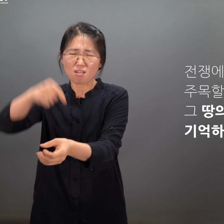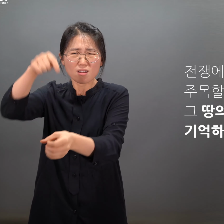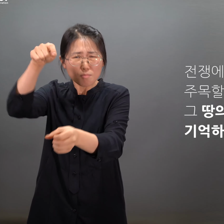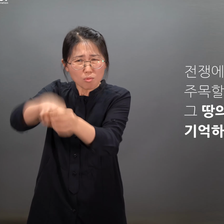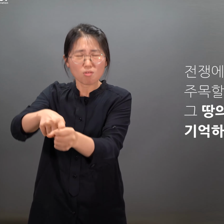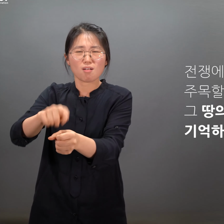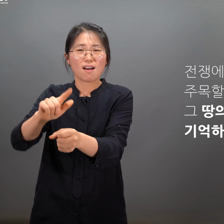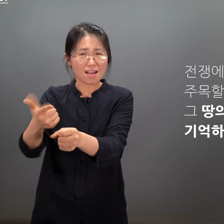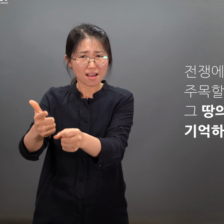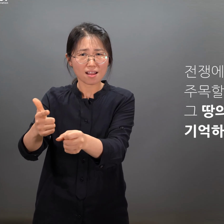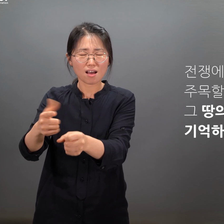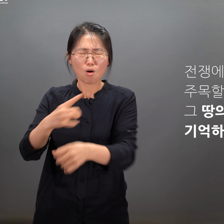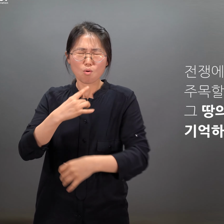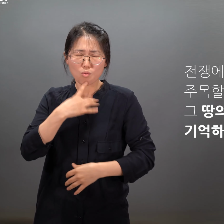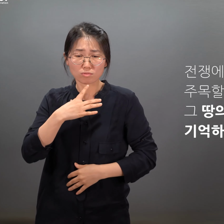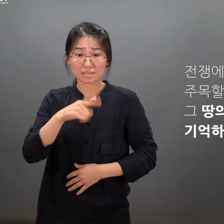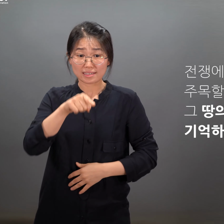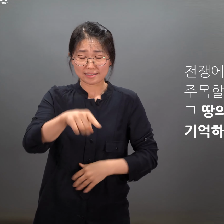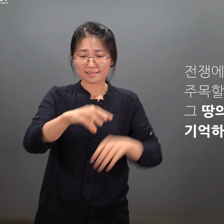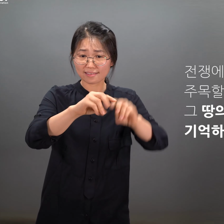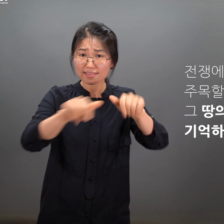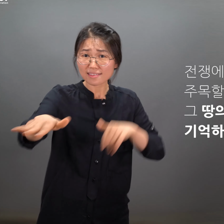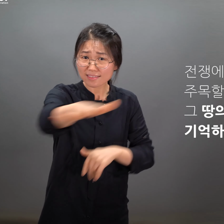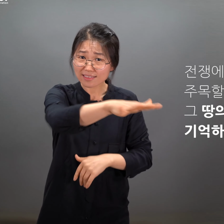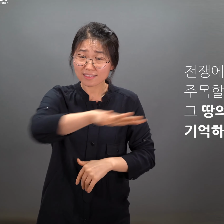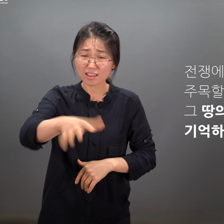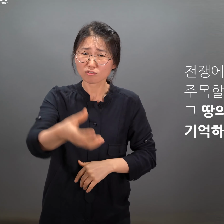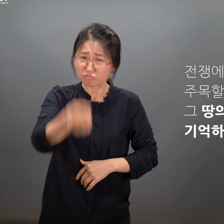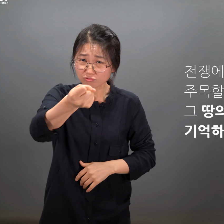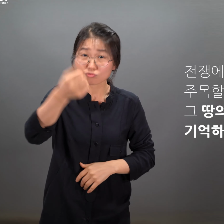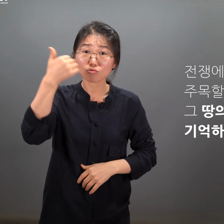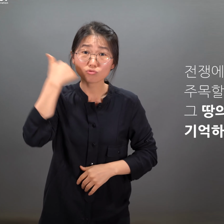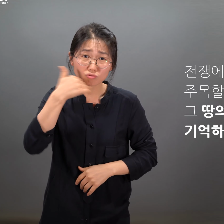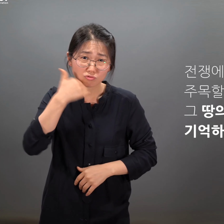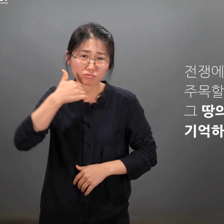아니라 오로지 하나님께서 주실 그 땅의 주인이